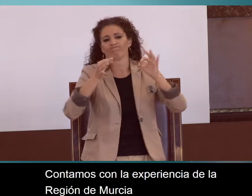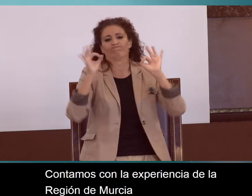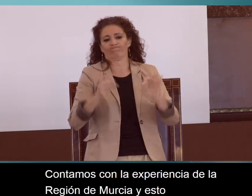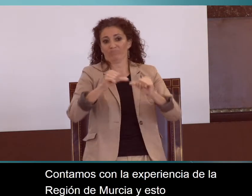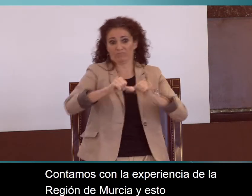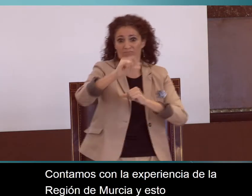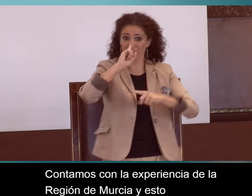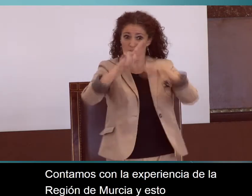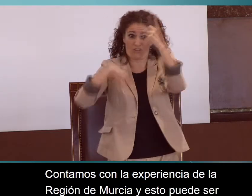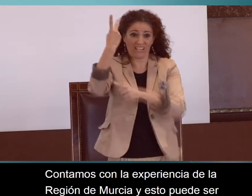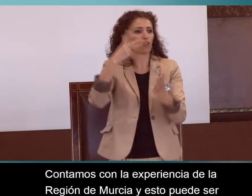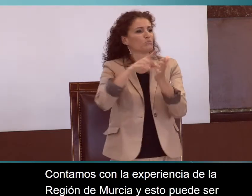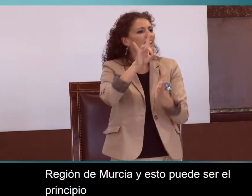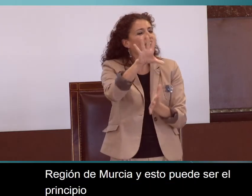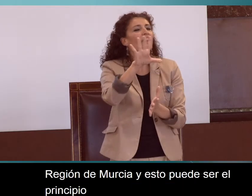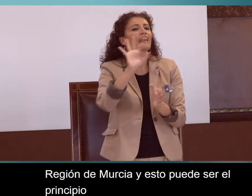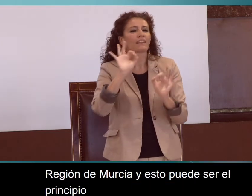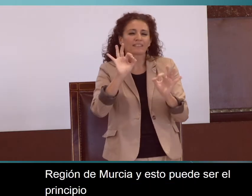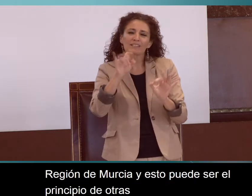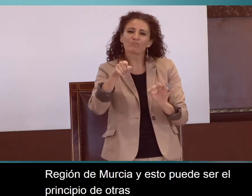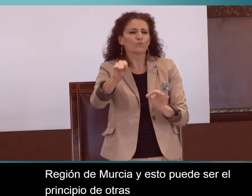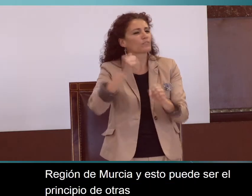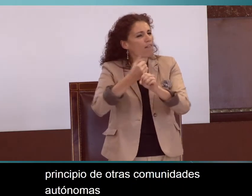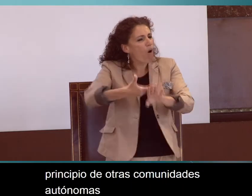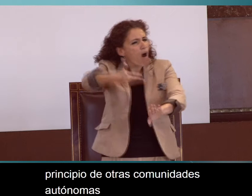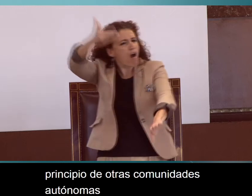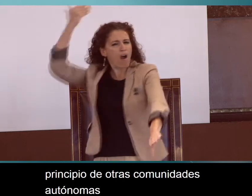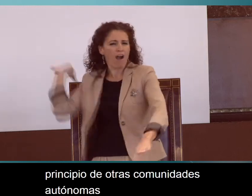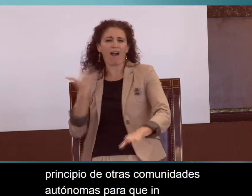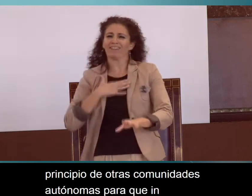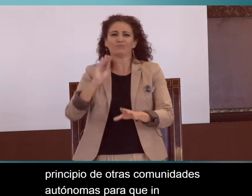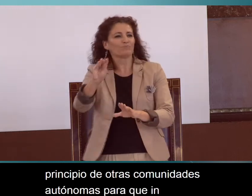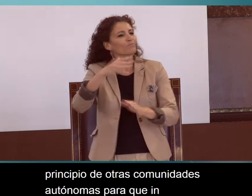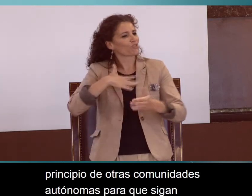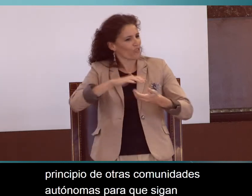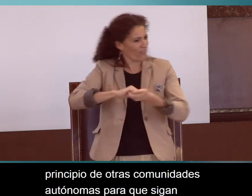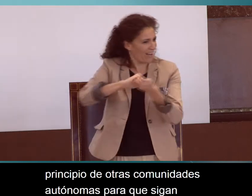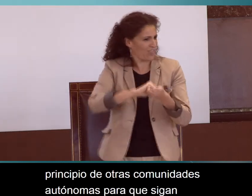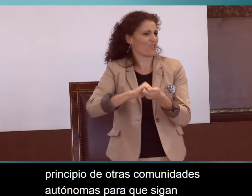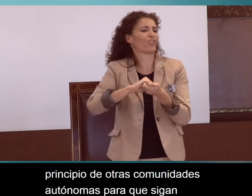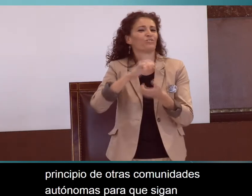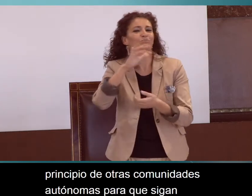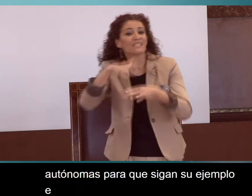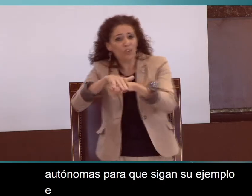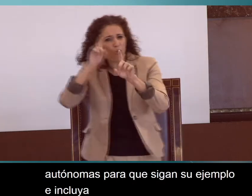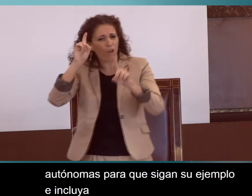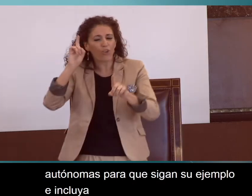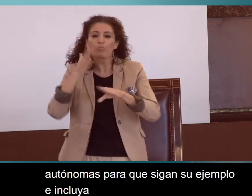como asignatura. Desde el Centro de Normalización Lingüística de la Lengua de Signos del CNES hemos pensado de cara al año 2015,